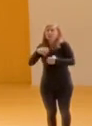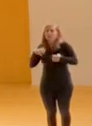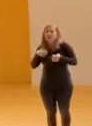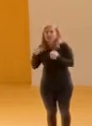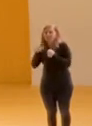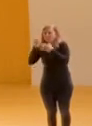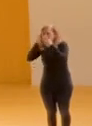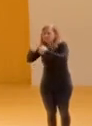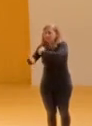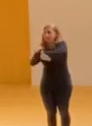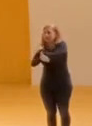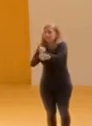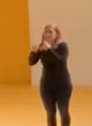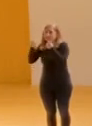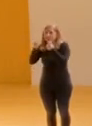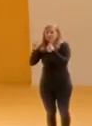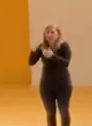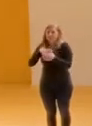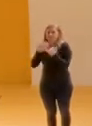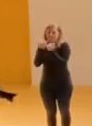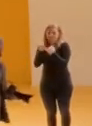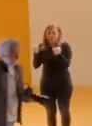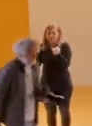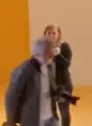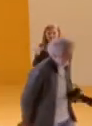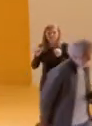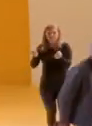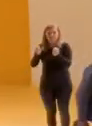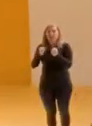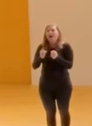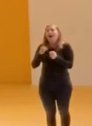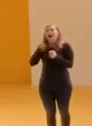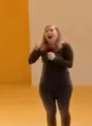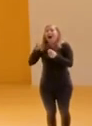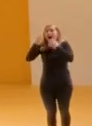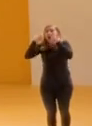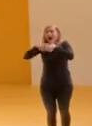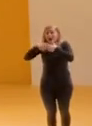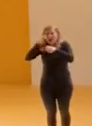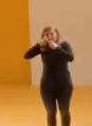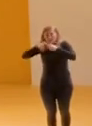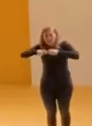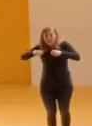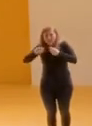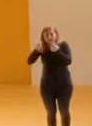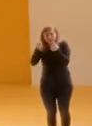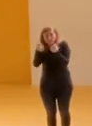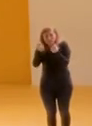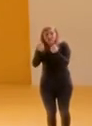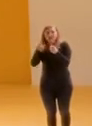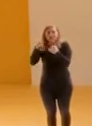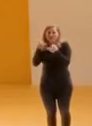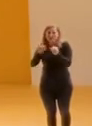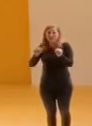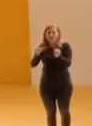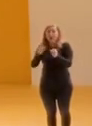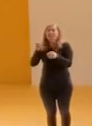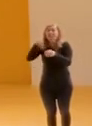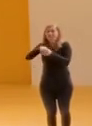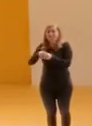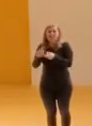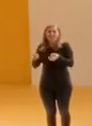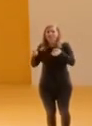pieniądzu już to działa inaczej analiza pieniężna staje się celem samym w sobie powstają firmy które wydatkują środki